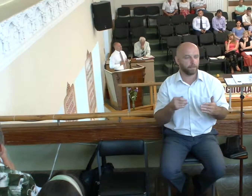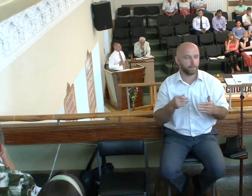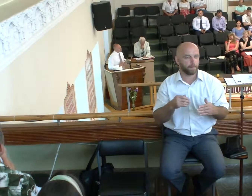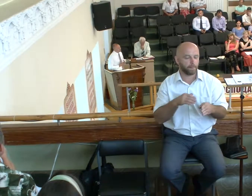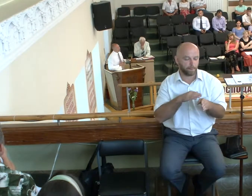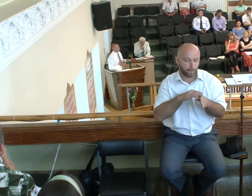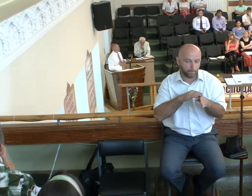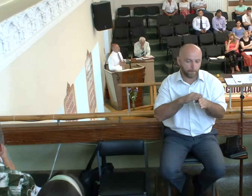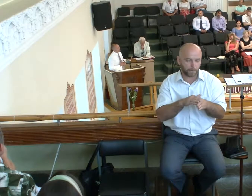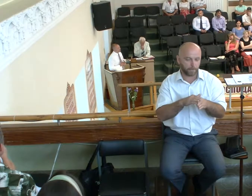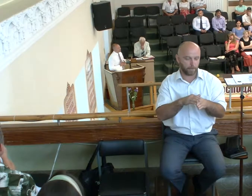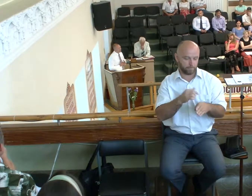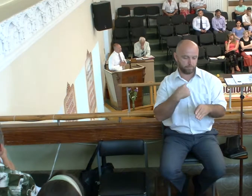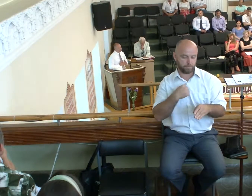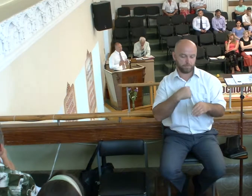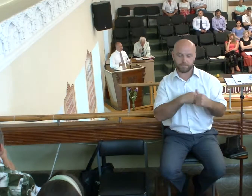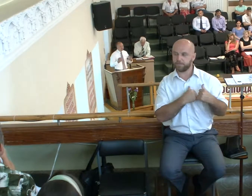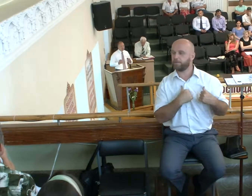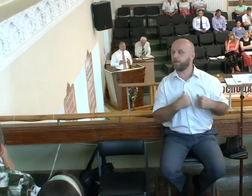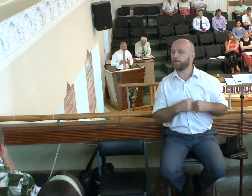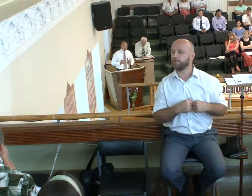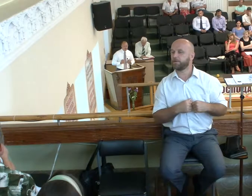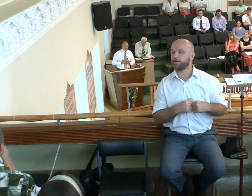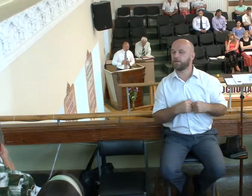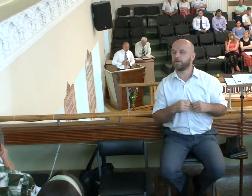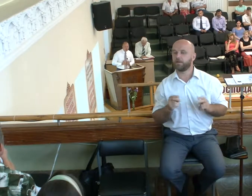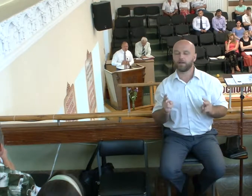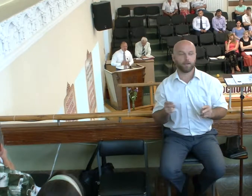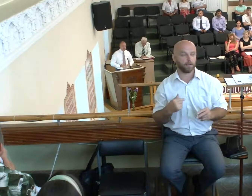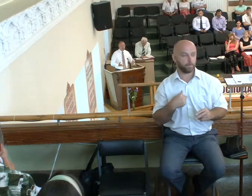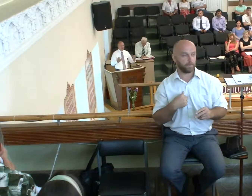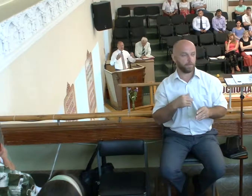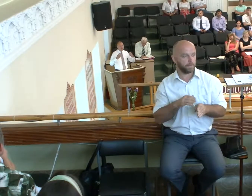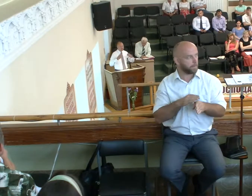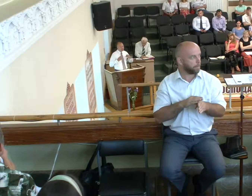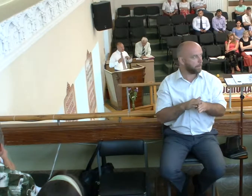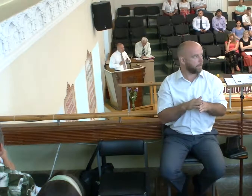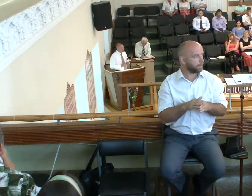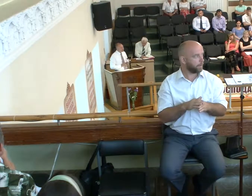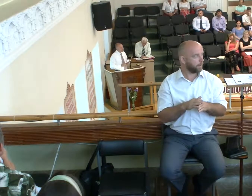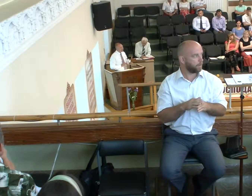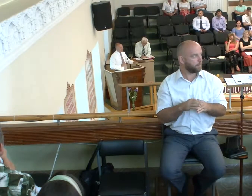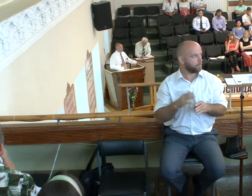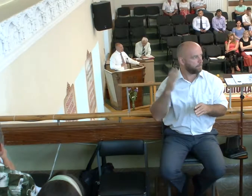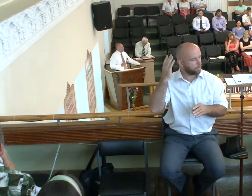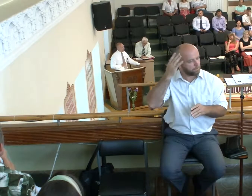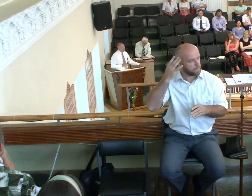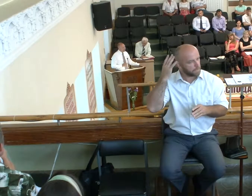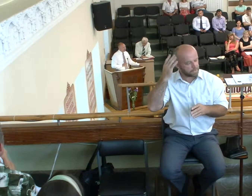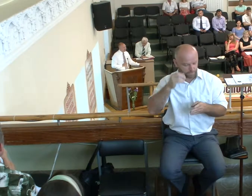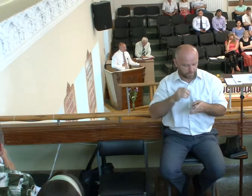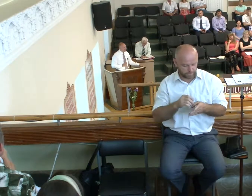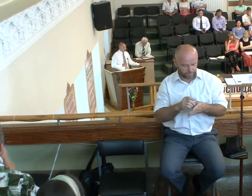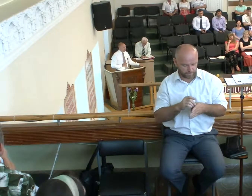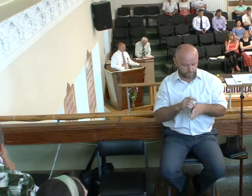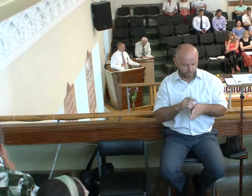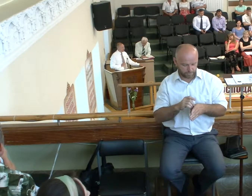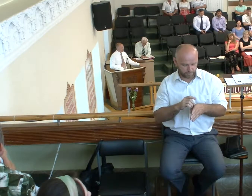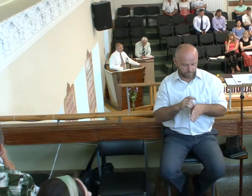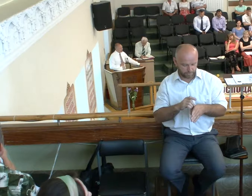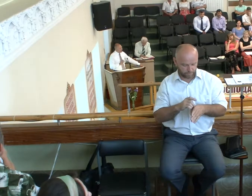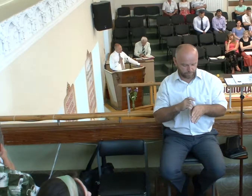мы наполняем свою систему ценностей? Чем мы наполняем свою жизнь? Чем мы наполняем свои мысли? Наполняться